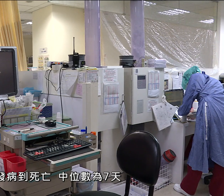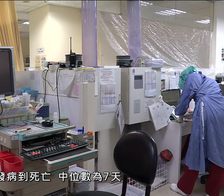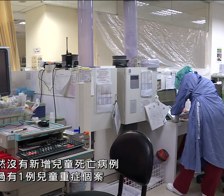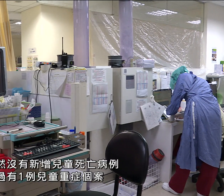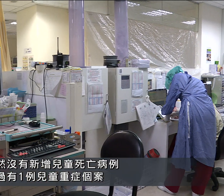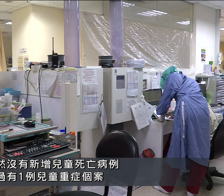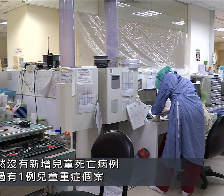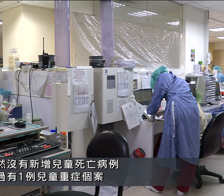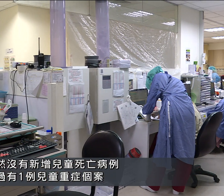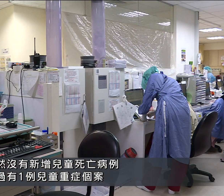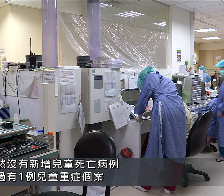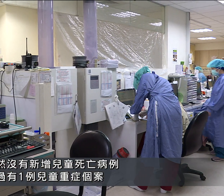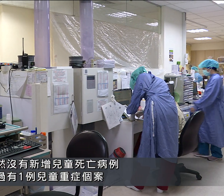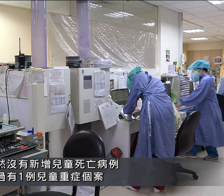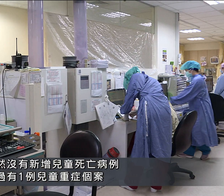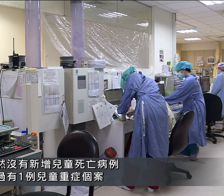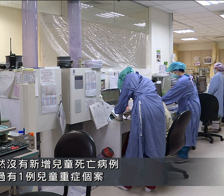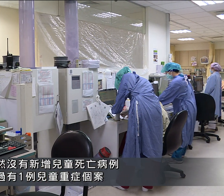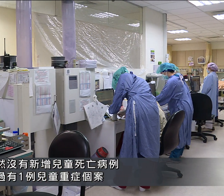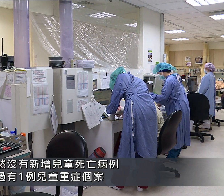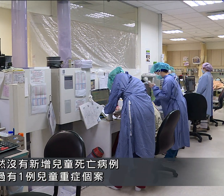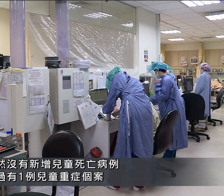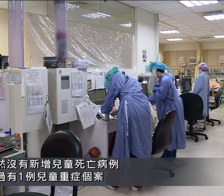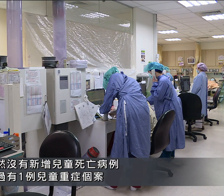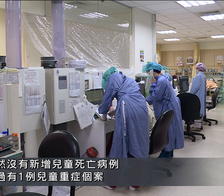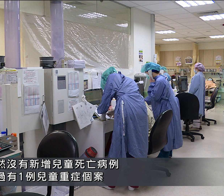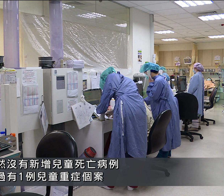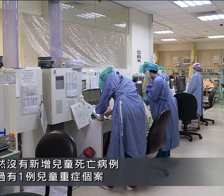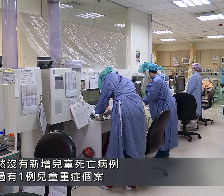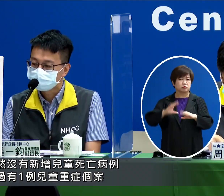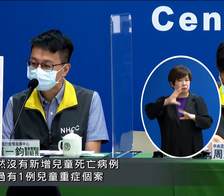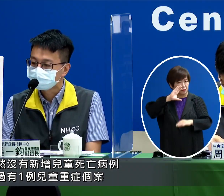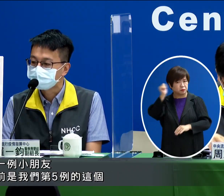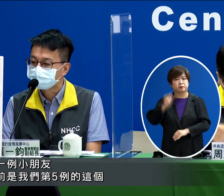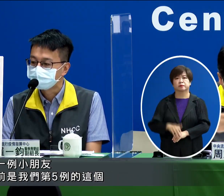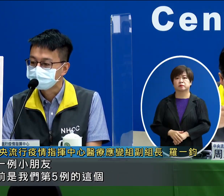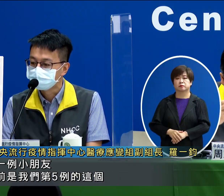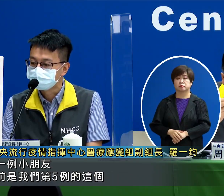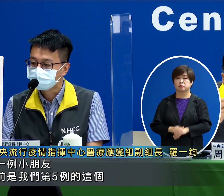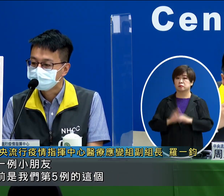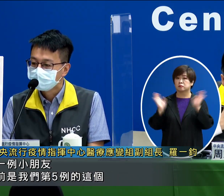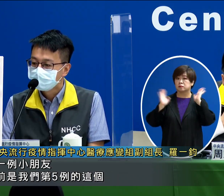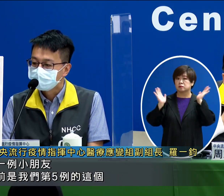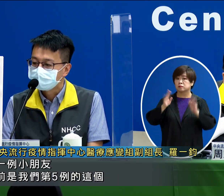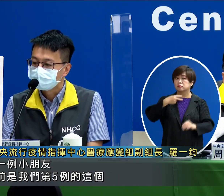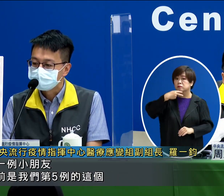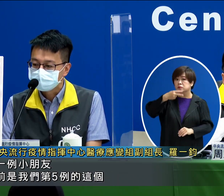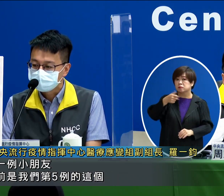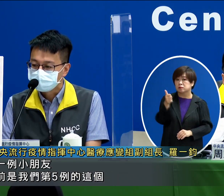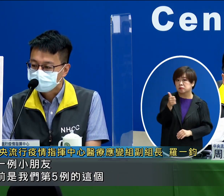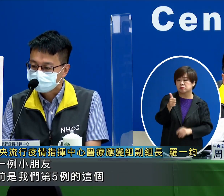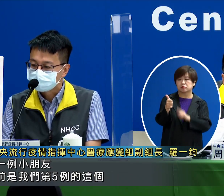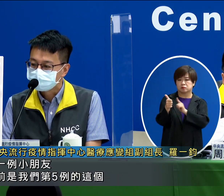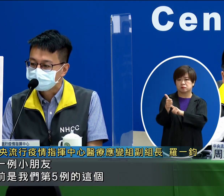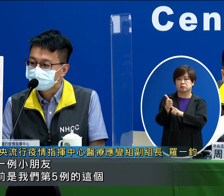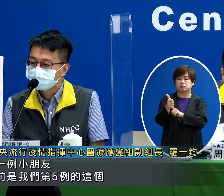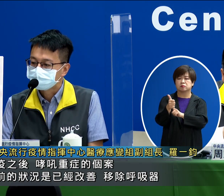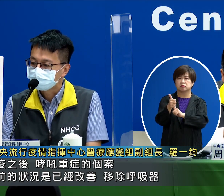没有新增儿童死亡病例，不过有一例儿童重症个案。 这一例小朋友目前是，我们第五例的这个染疫之